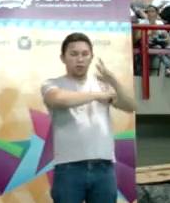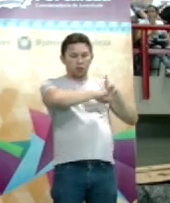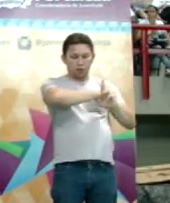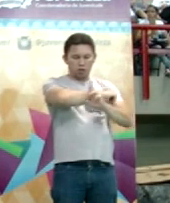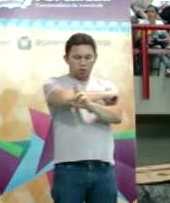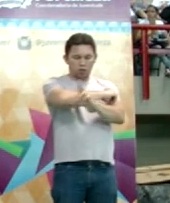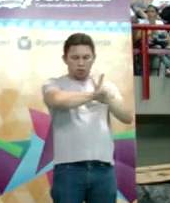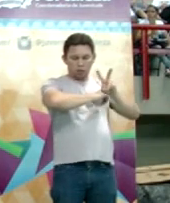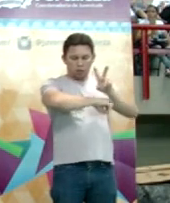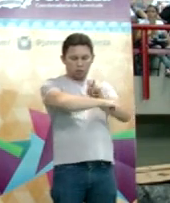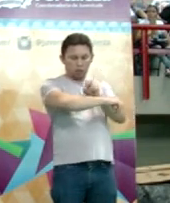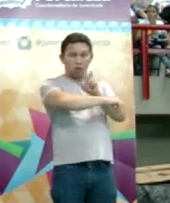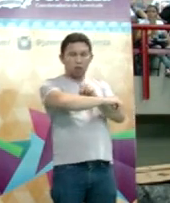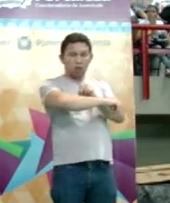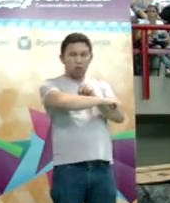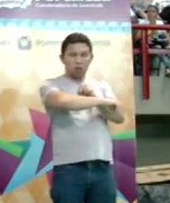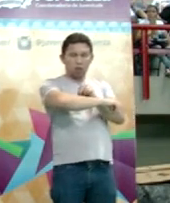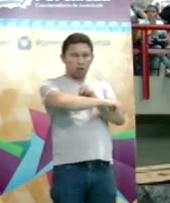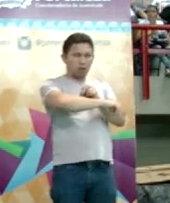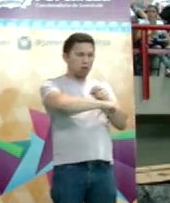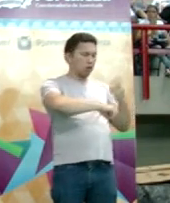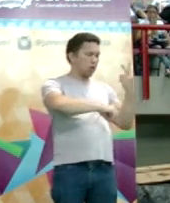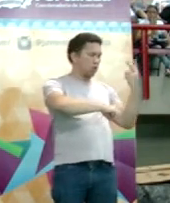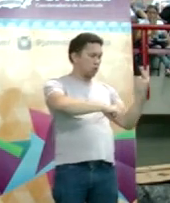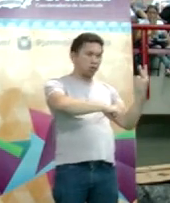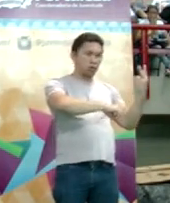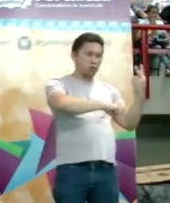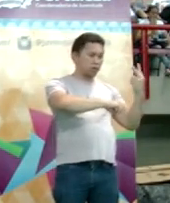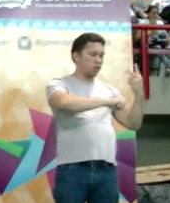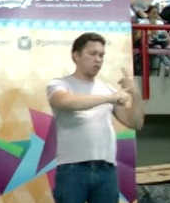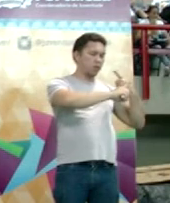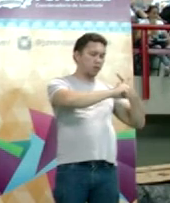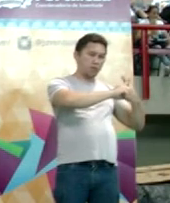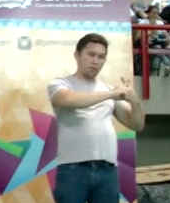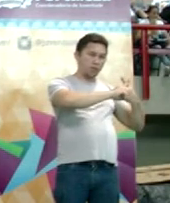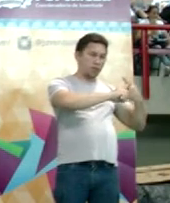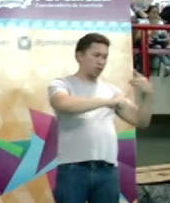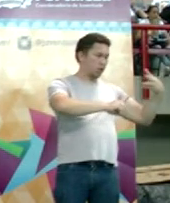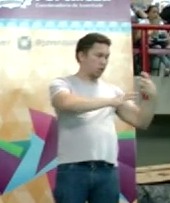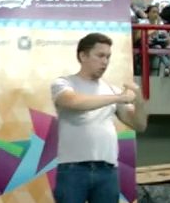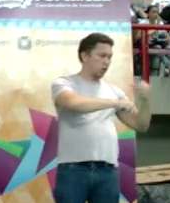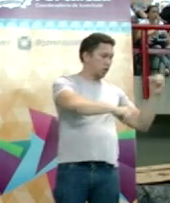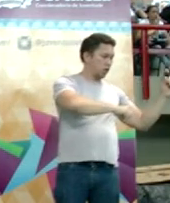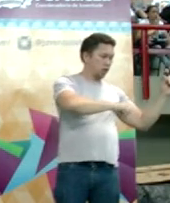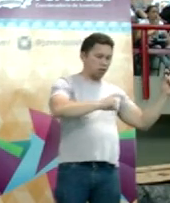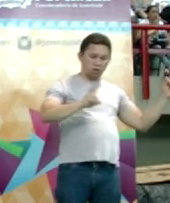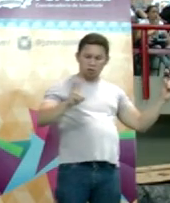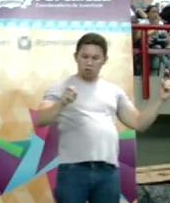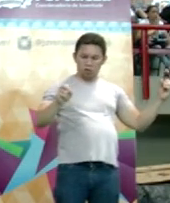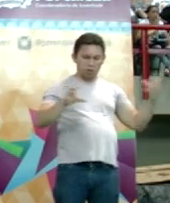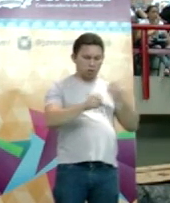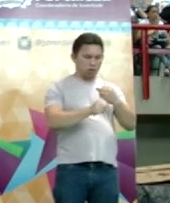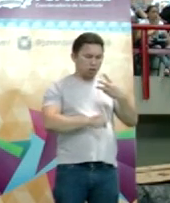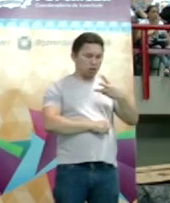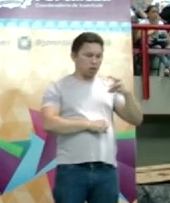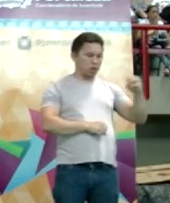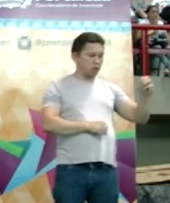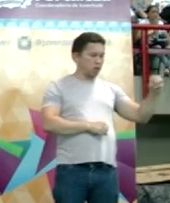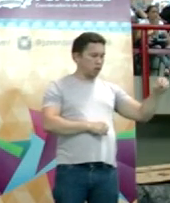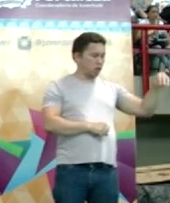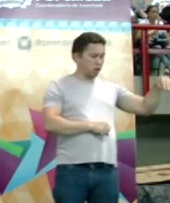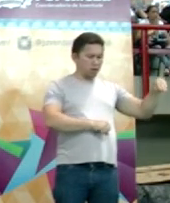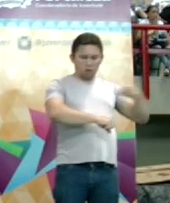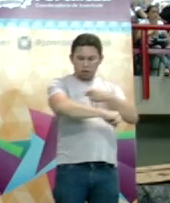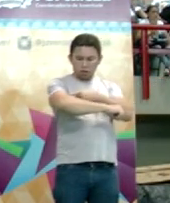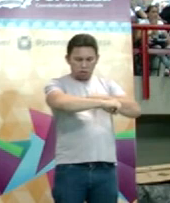raio, 50 e 2π vezes r, ou seja, 2 vezes 3 vezes 50. 300 metros.